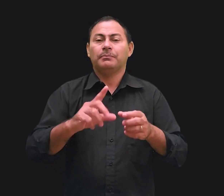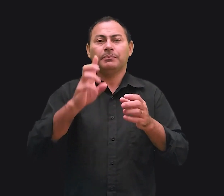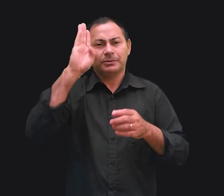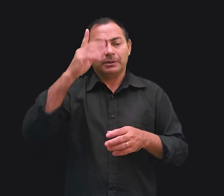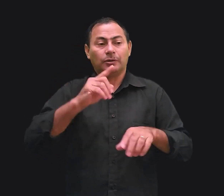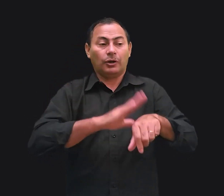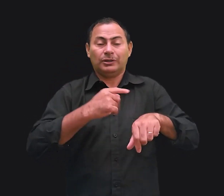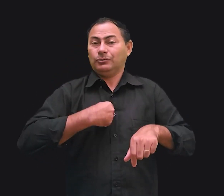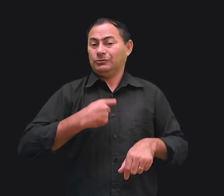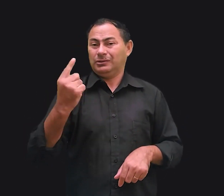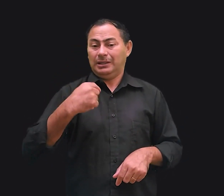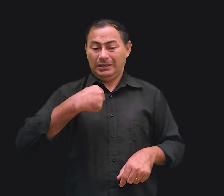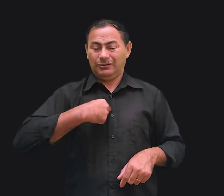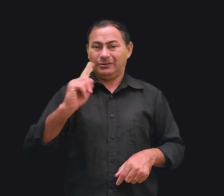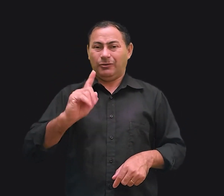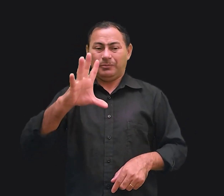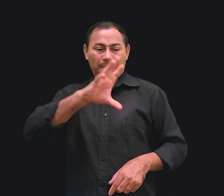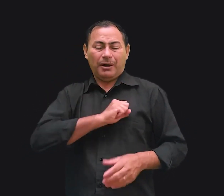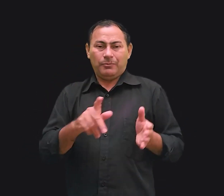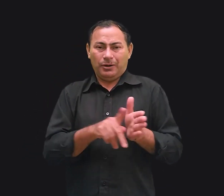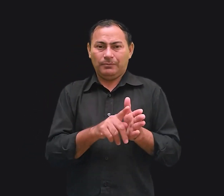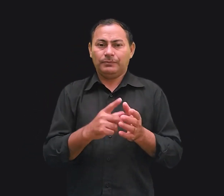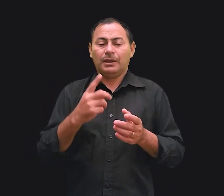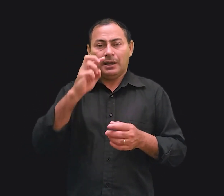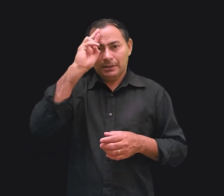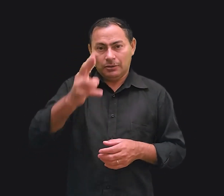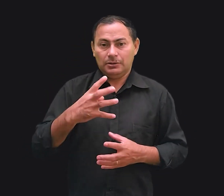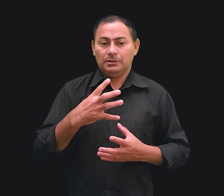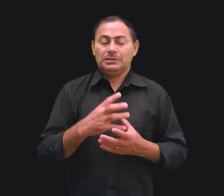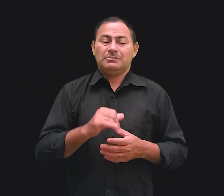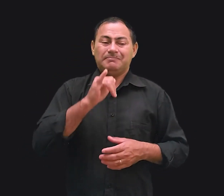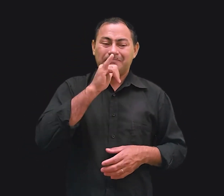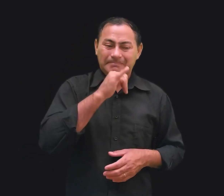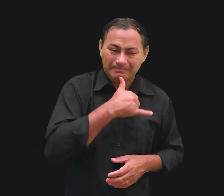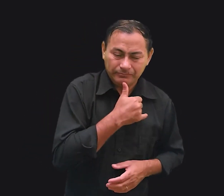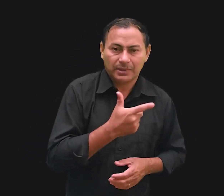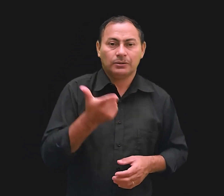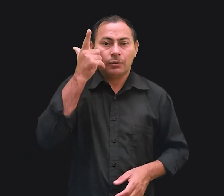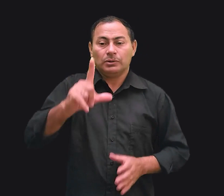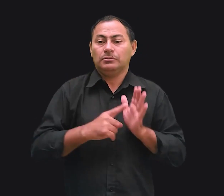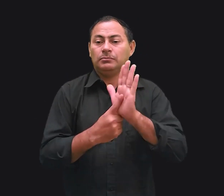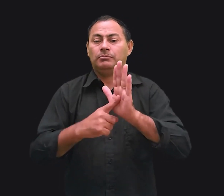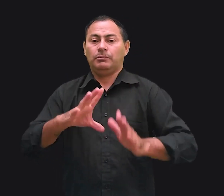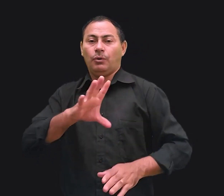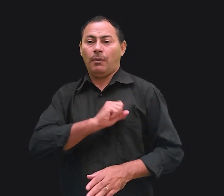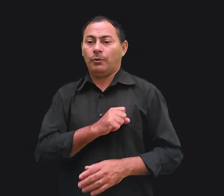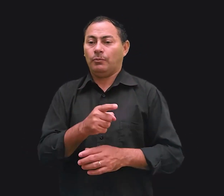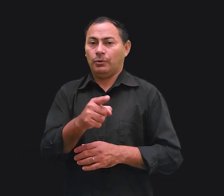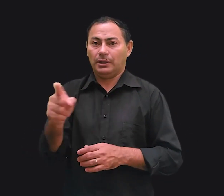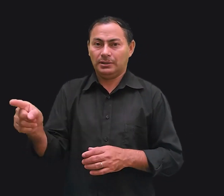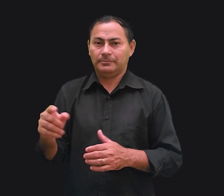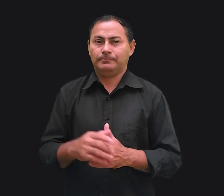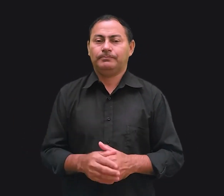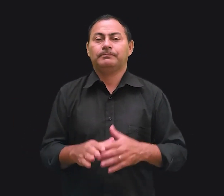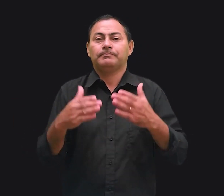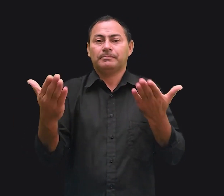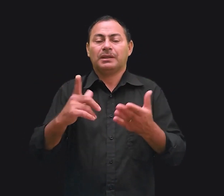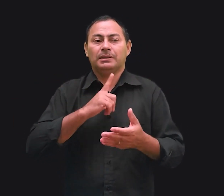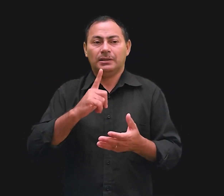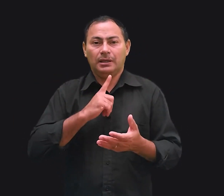eu não me amava. Quando, por qualquer razão, eu estava para baixo, não conseguia demonstrar meu amor por eles. Então